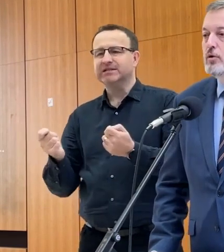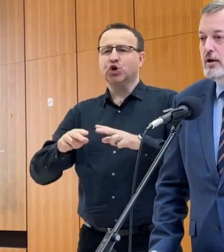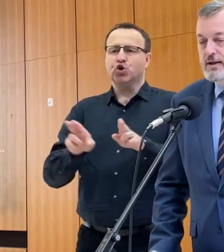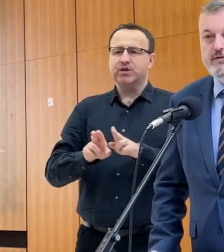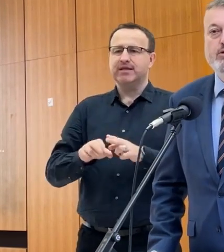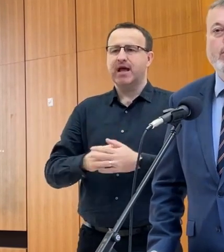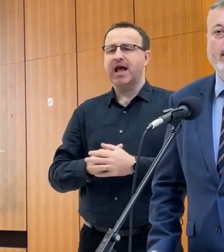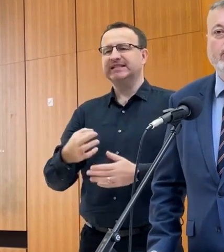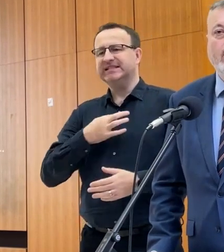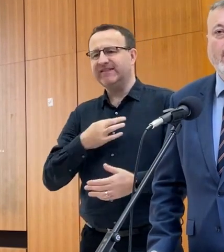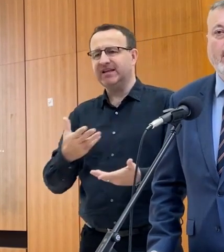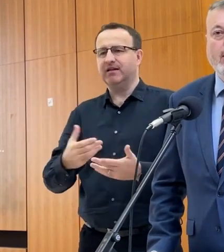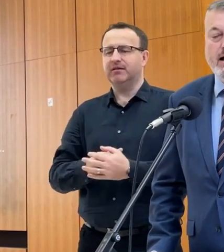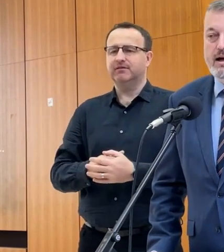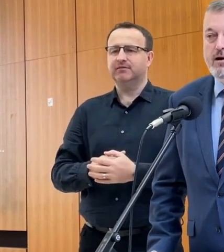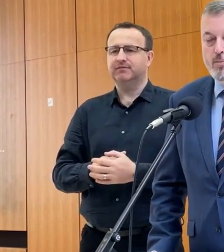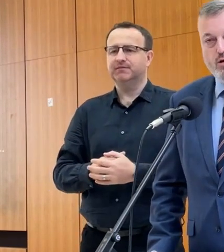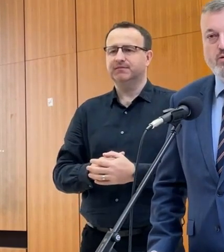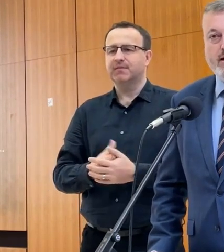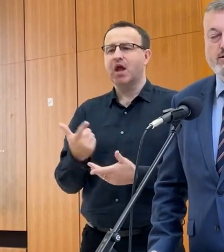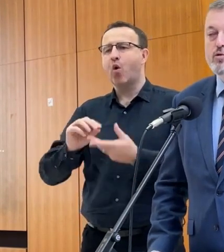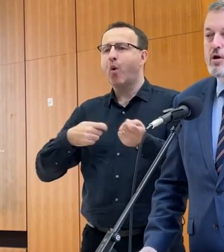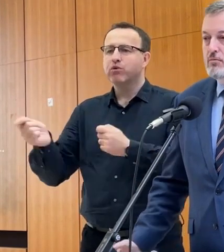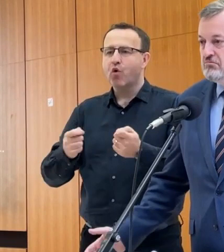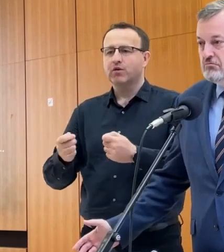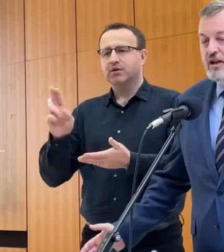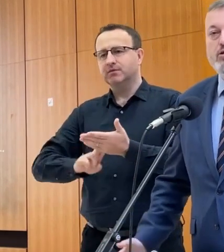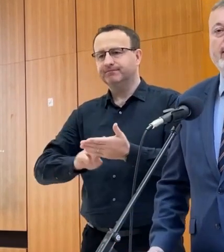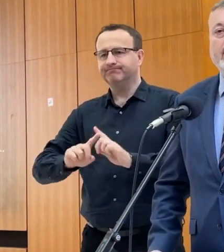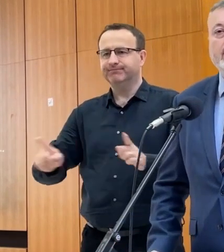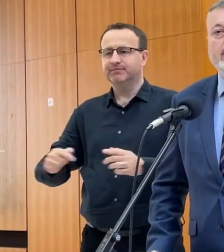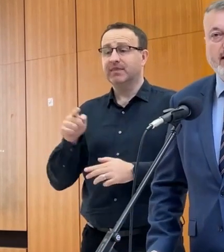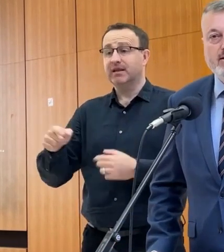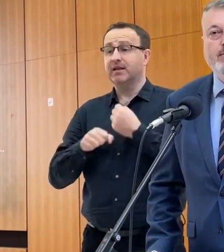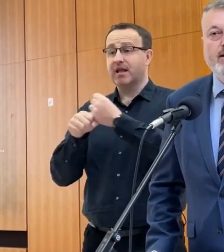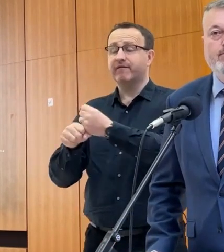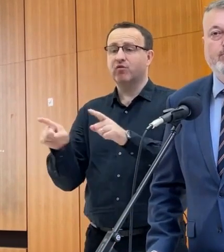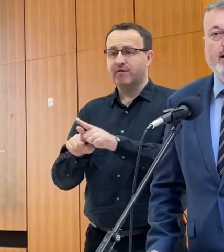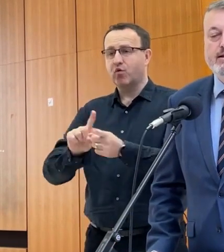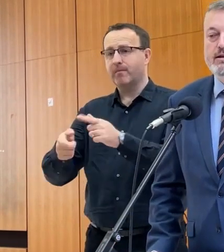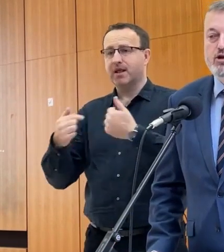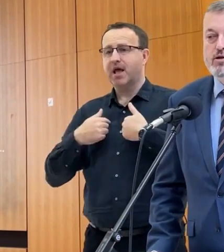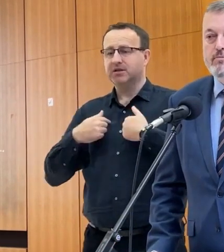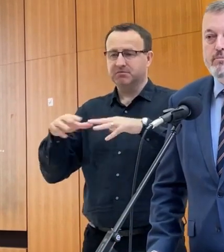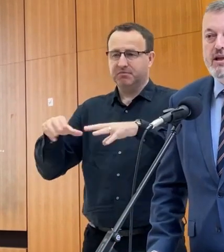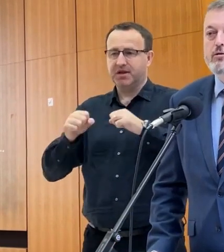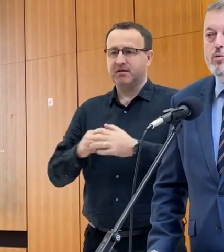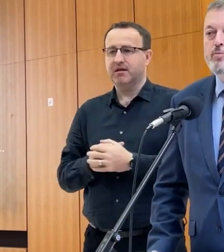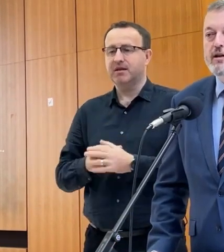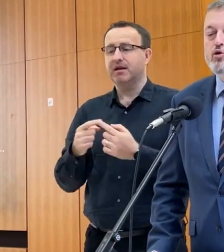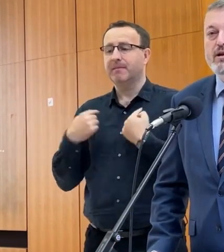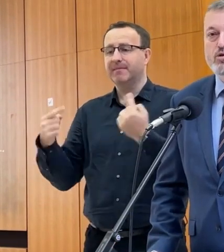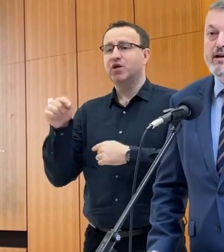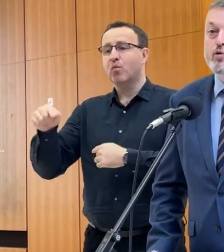agendu, civilnú agendu a obchodnú agendu. Tento návrh takisto pre nás bol priateľný, čiže my k